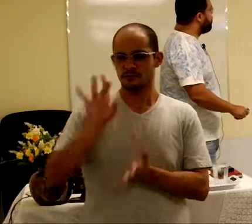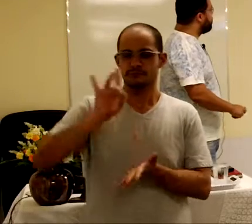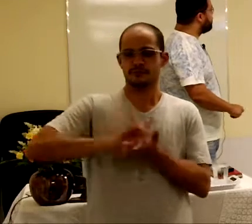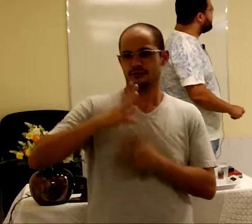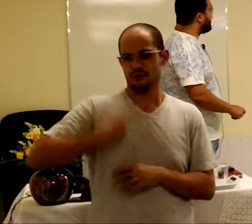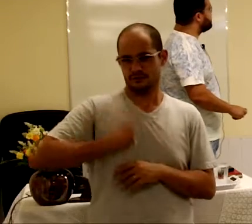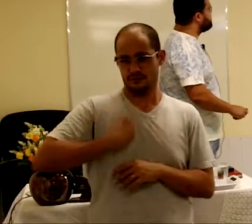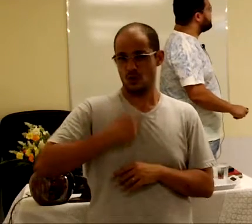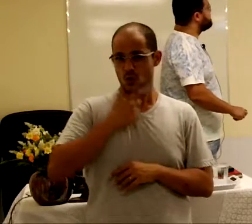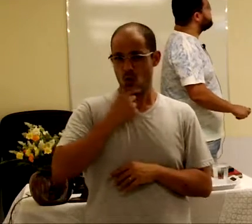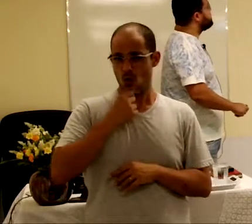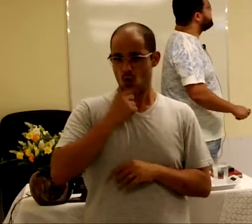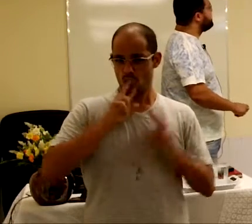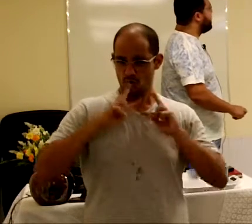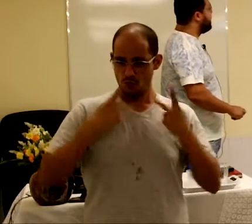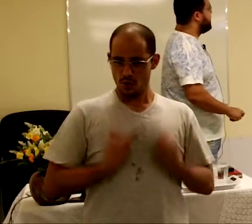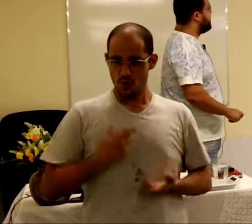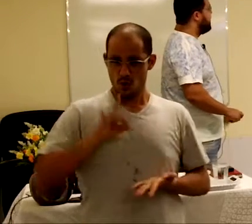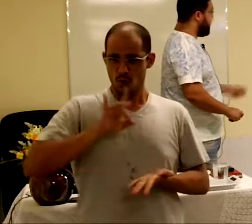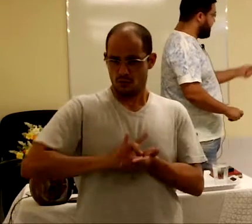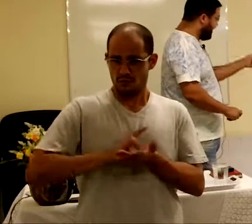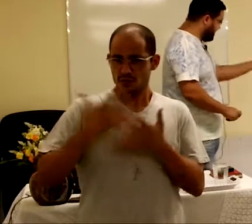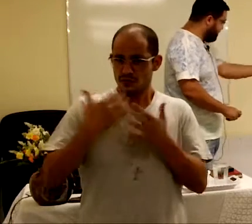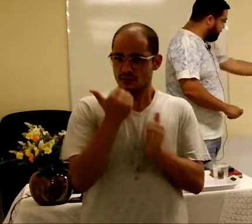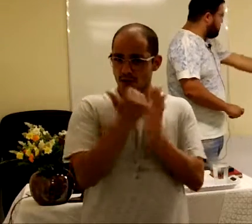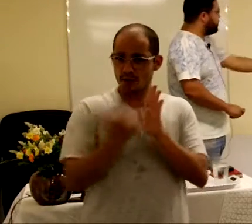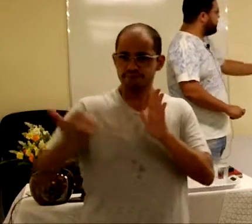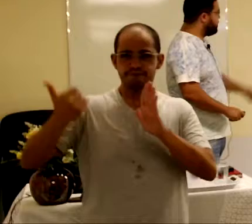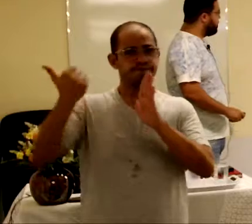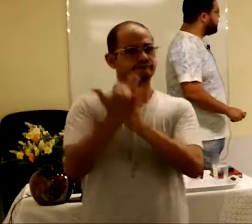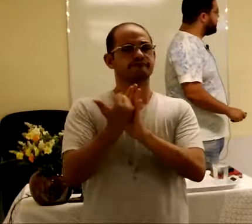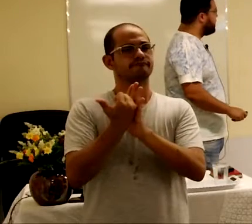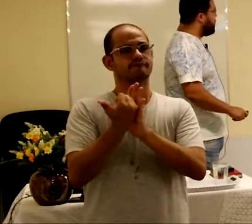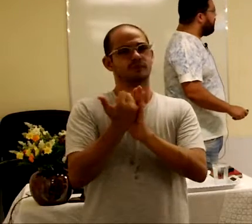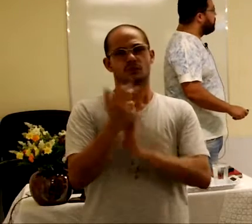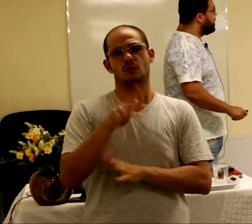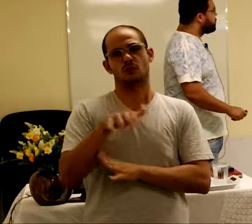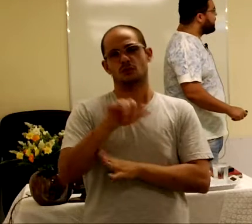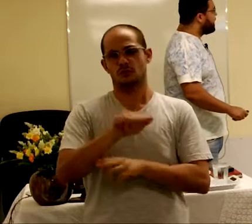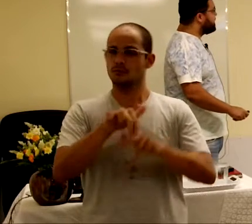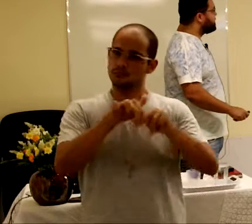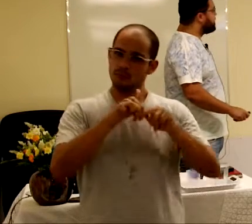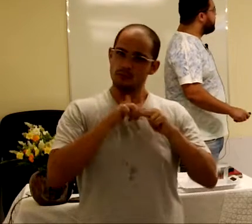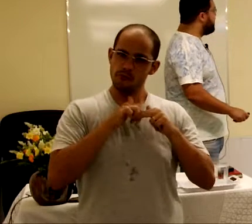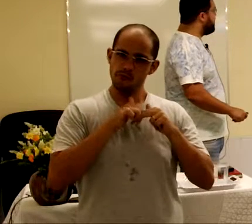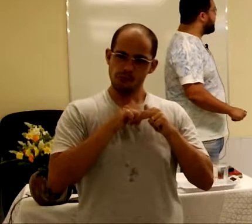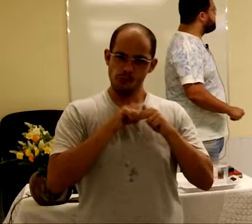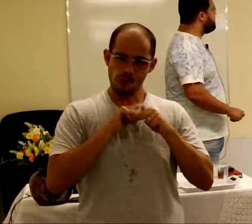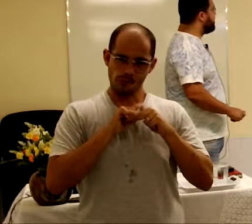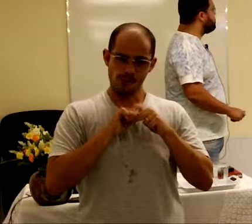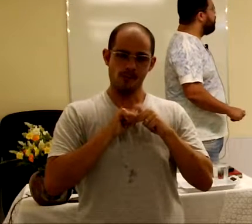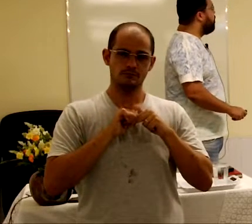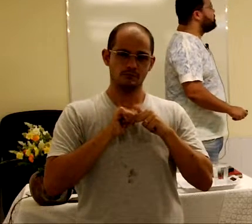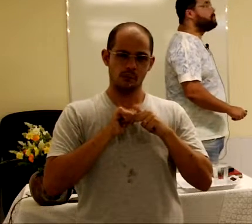homem orgulhoso nada admite acima de si. Aí eles enfiam mais o dedo na ferida. Por isso é que ele se denomina a